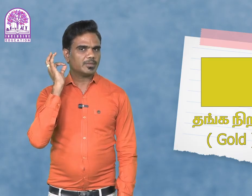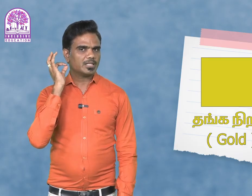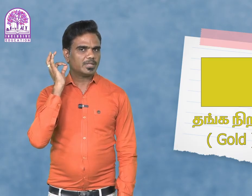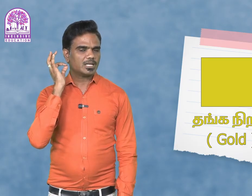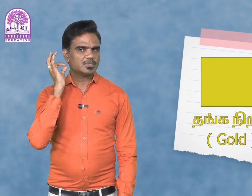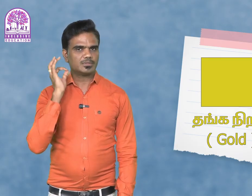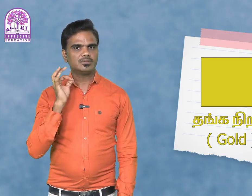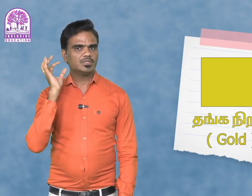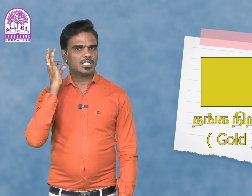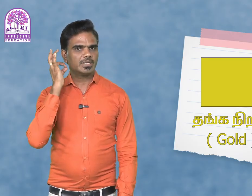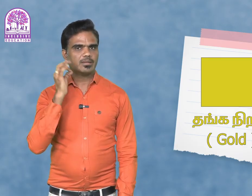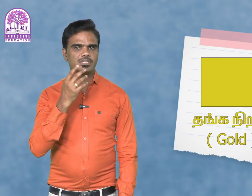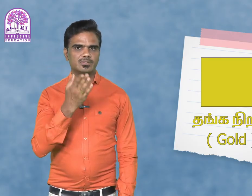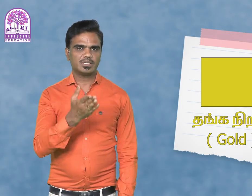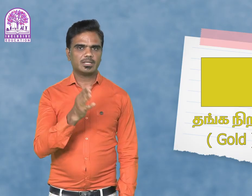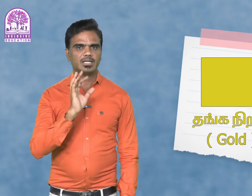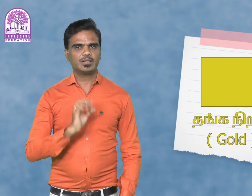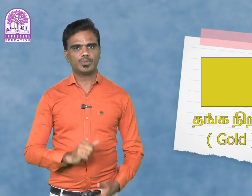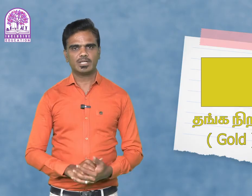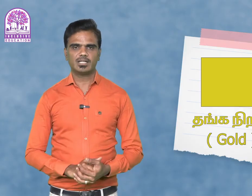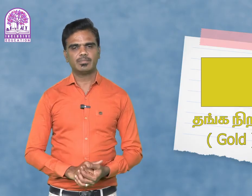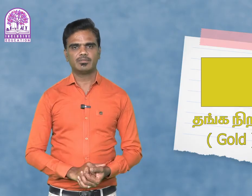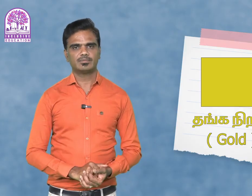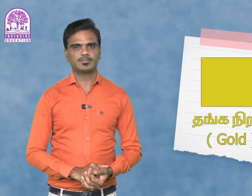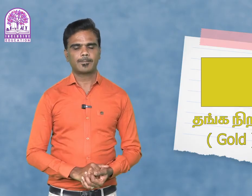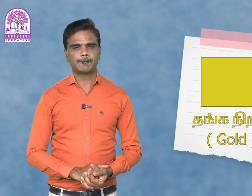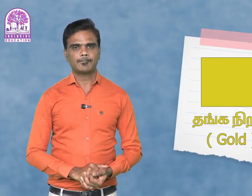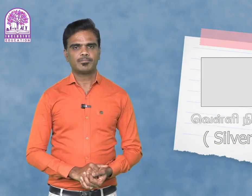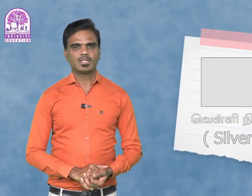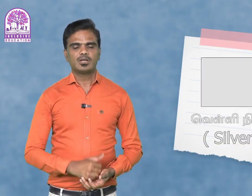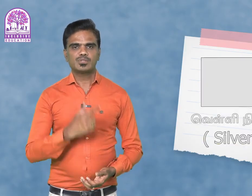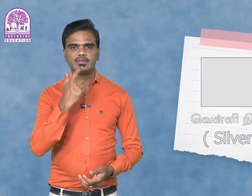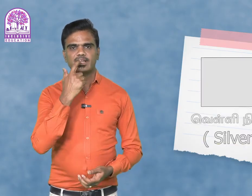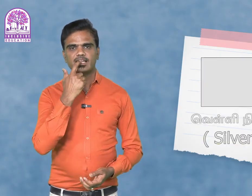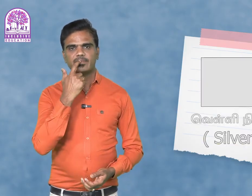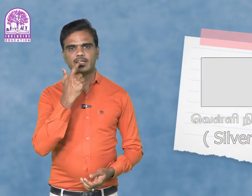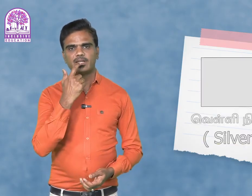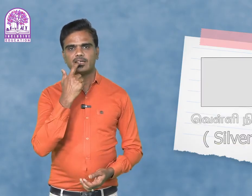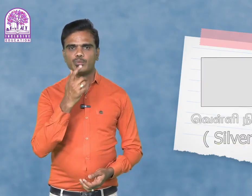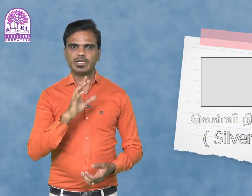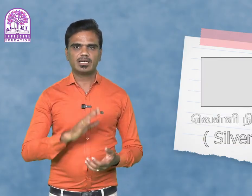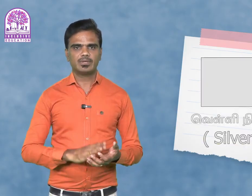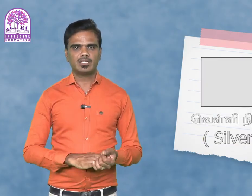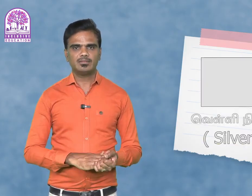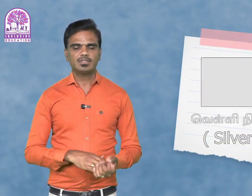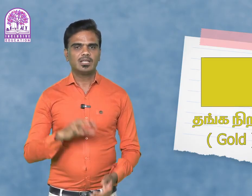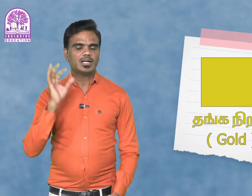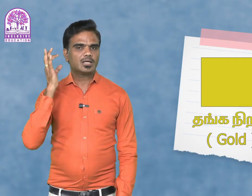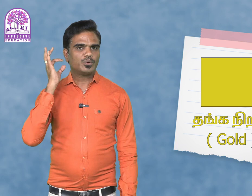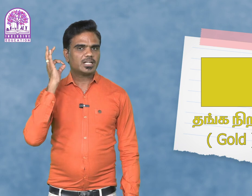காமிக்கிற மாதிரி காமிச்சிடணும். இப்படி காமிச்சு சொன்னீங்க அப்படின்னா கோல்டு கலர் அப்படின்னு வரும். இப்போது சில்வருக்கு என்ன இங்கே பண்ணலாம், ஒயிட்டை காமிக்கலாம். ஆனால் கோல்டுக்கு என்ன